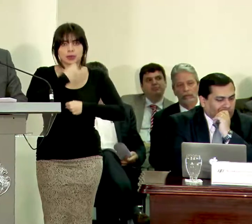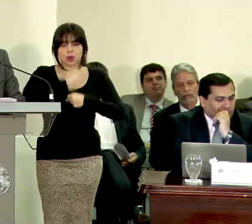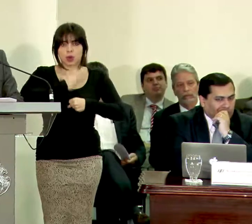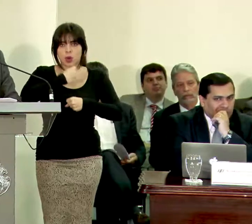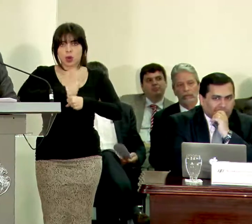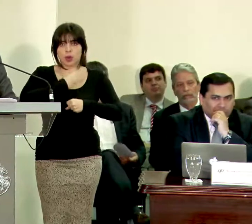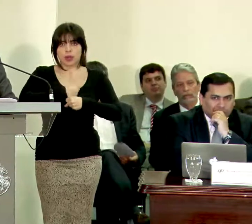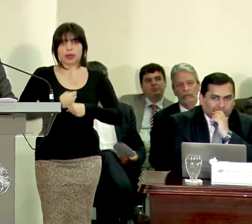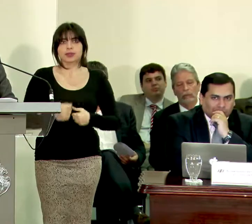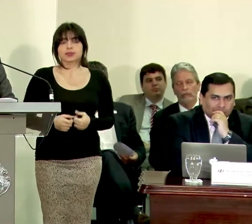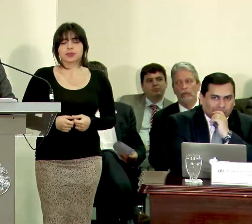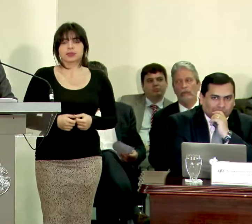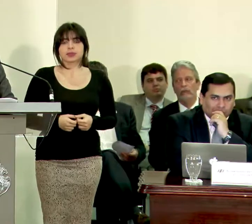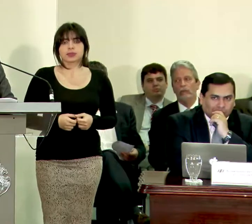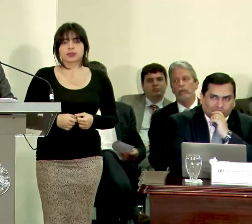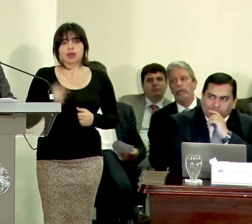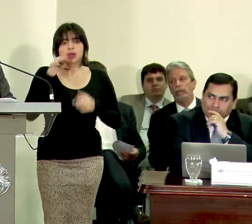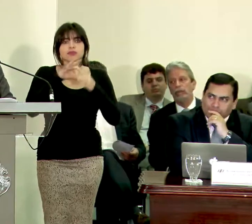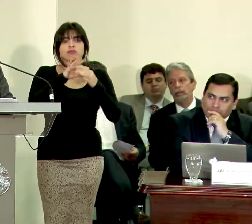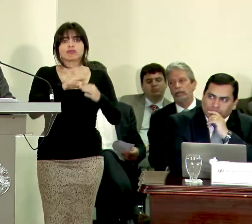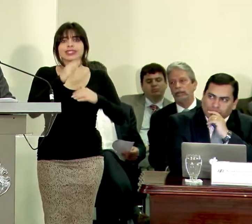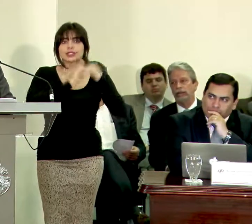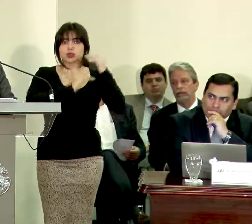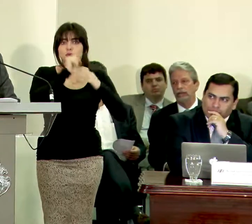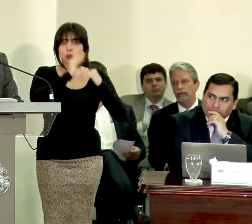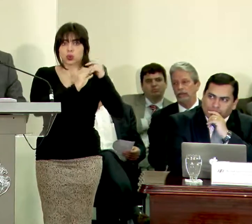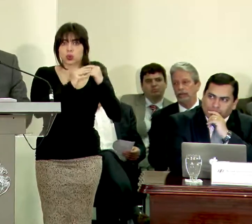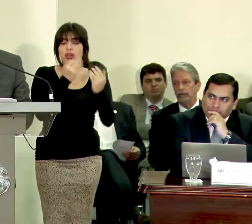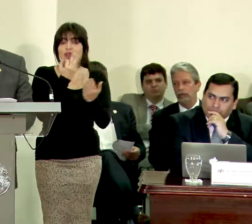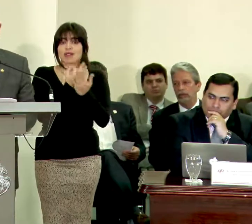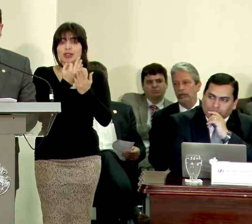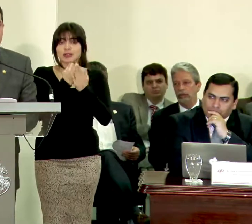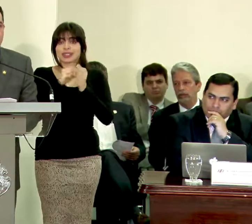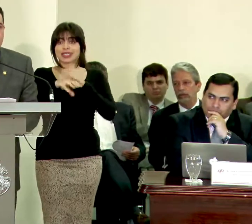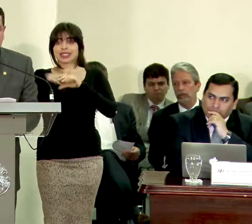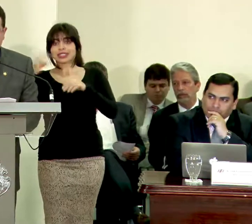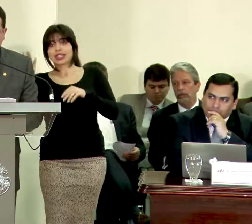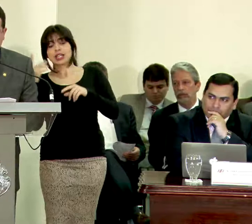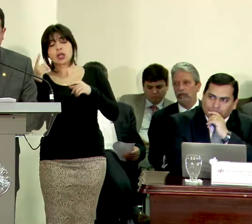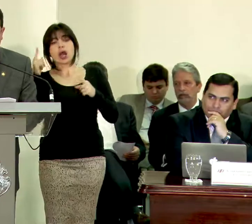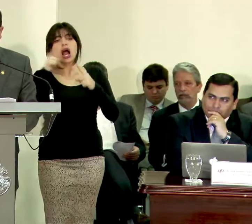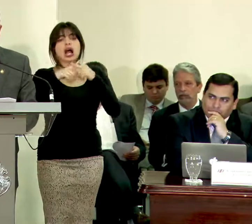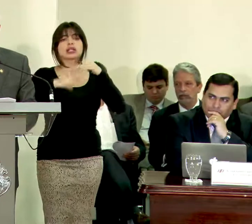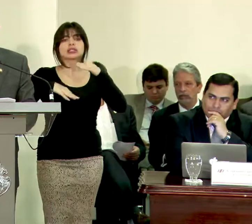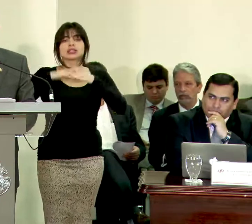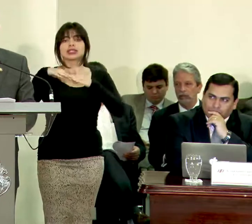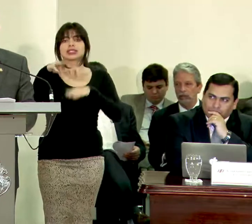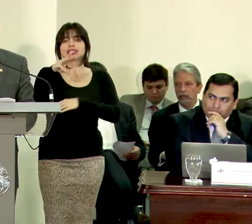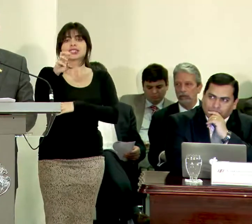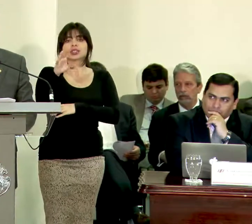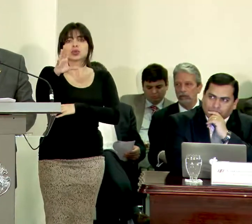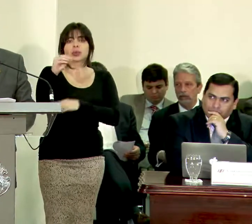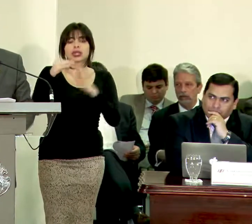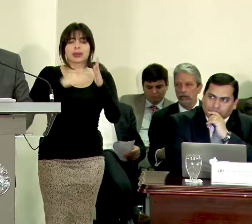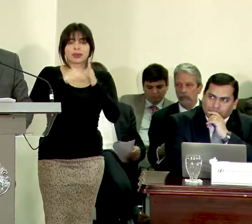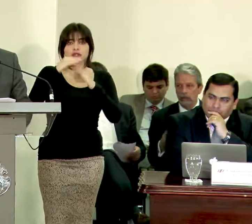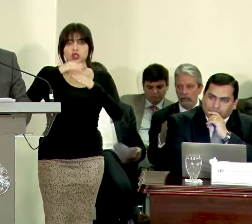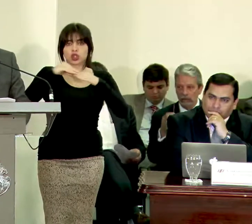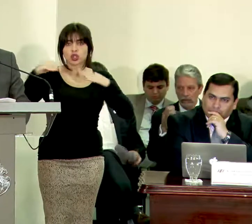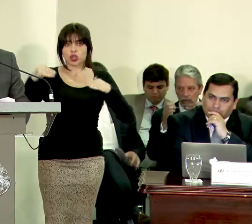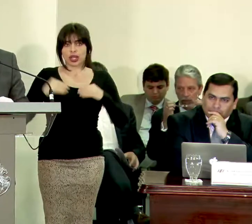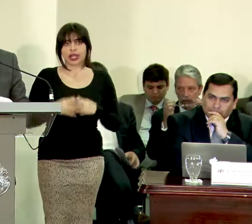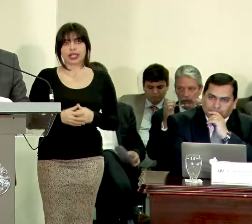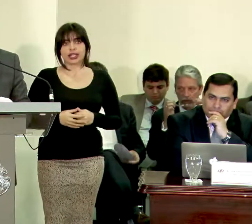obra de infraestructura de financiamiento externo hasta por 650 millones de